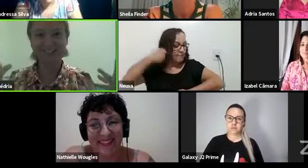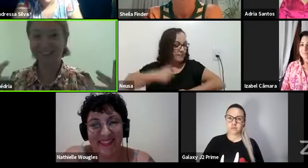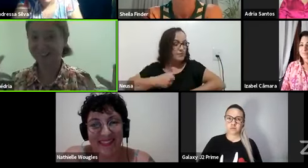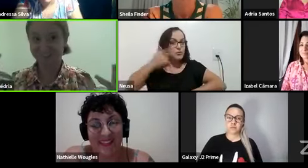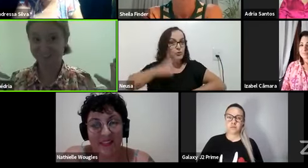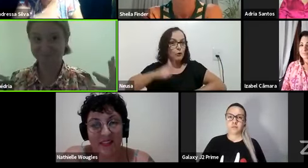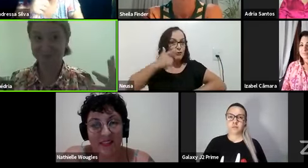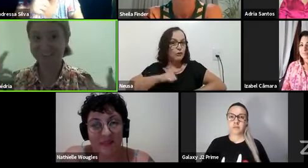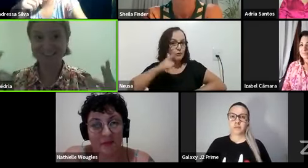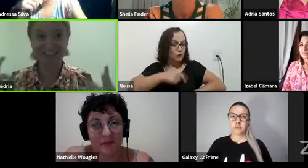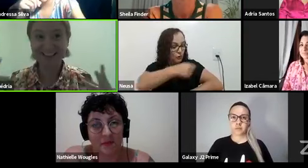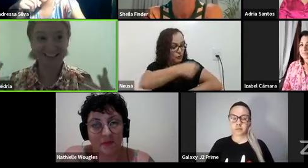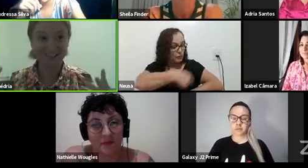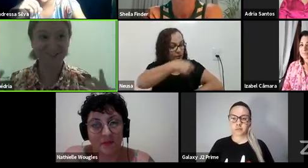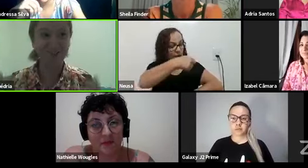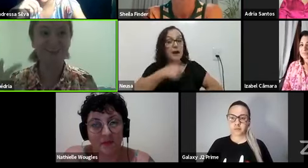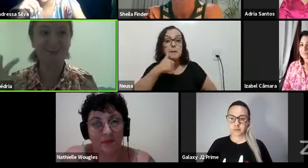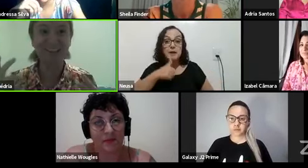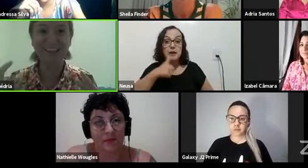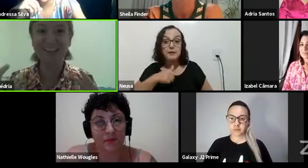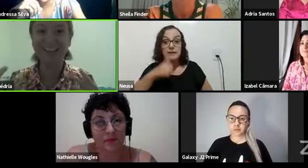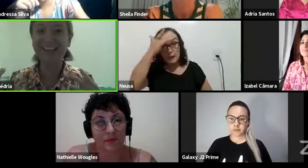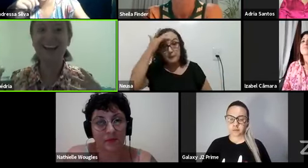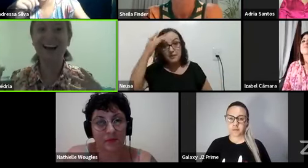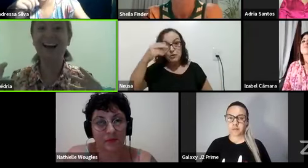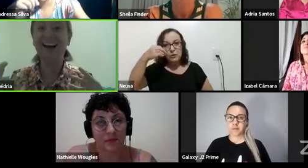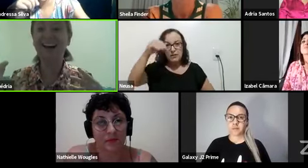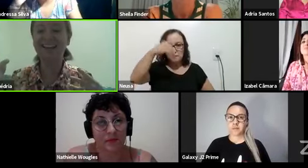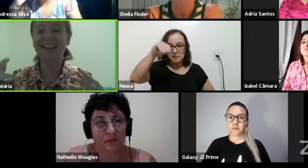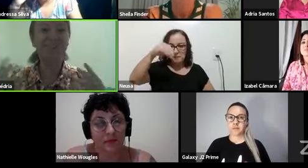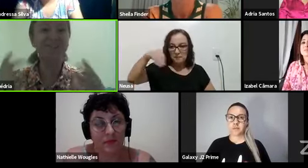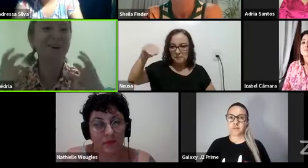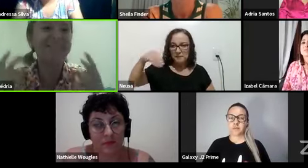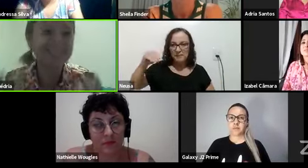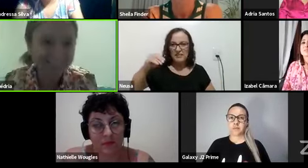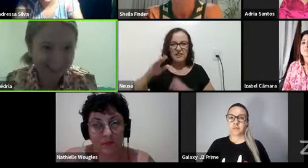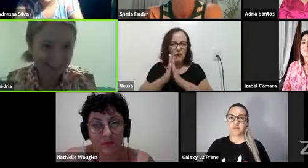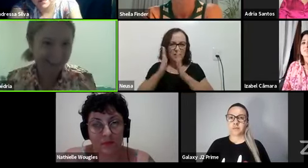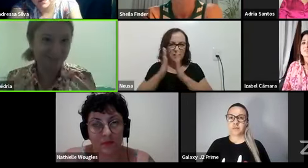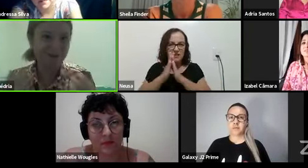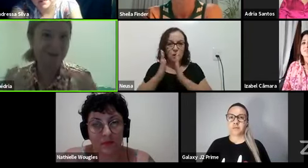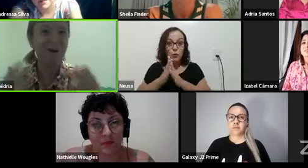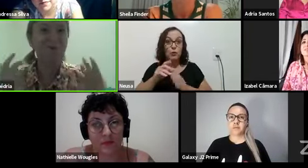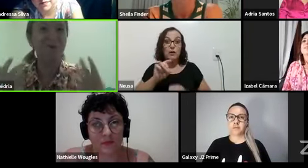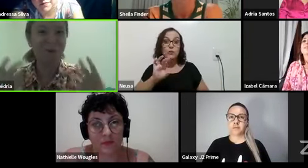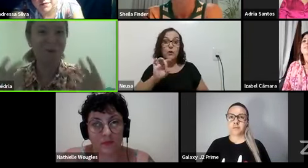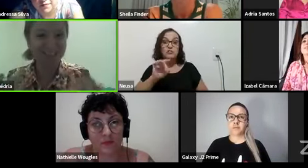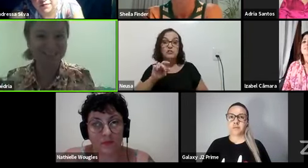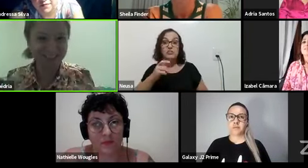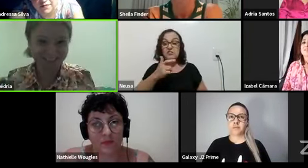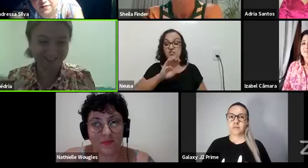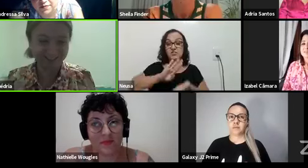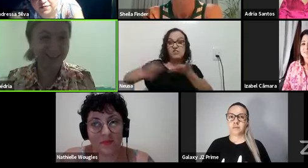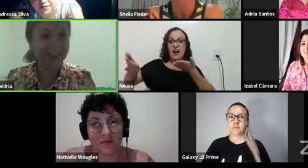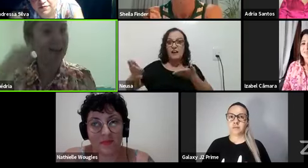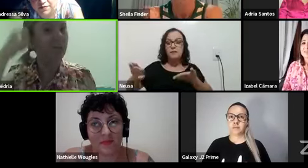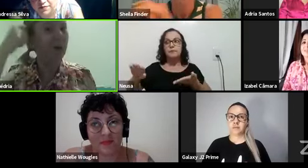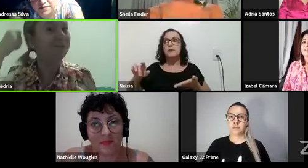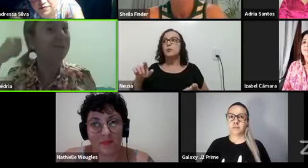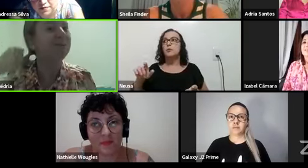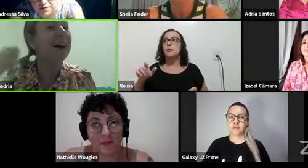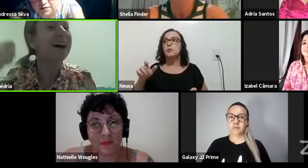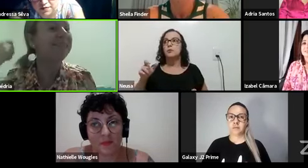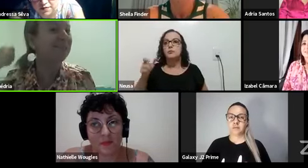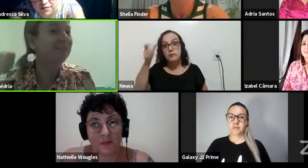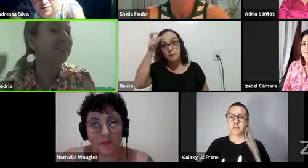ela ia nas benzedeiras como que querendo exorcizar o meu mau comportamento, né?